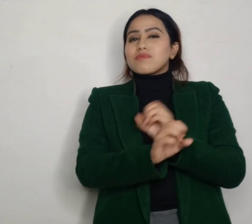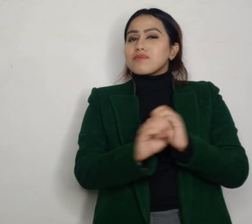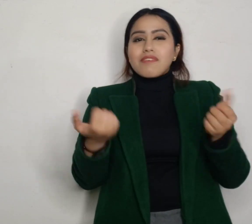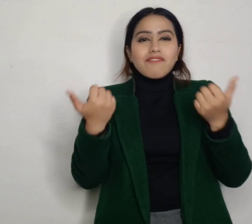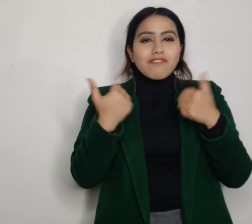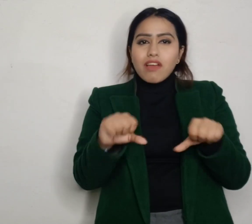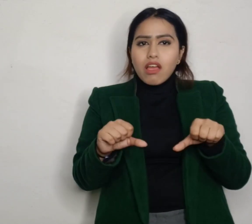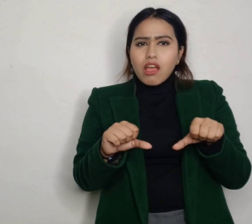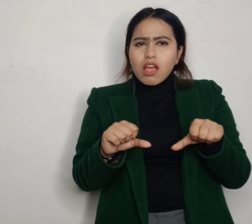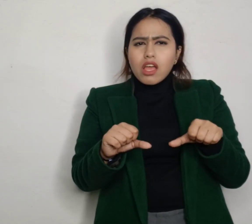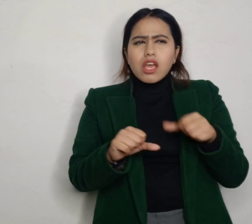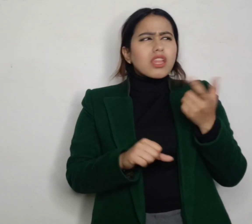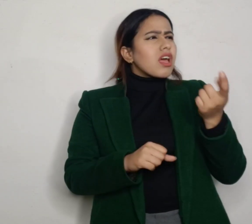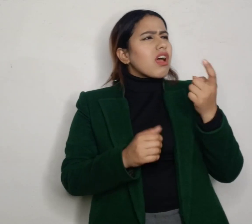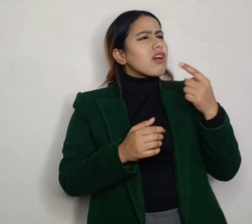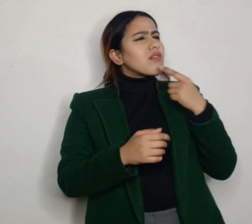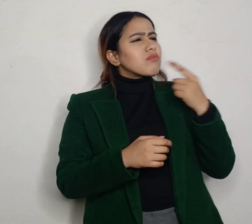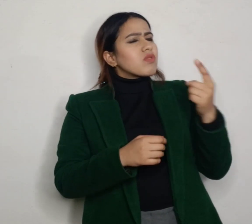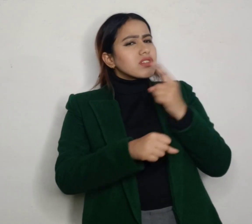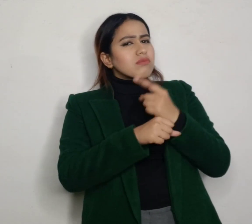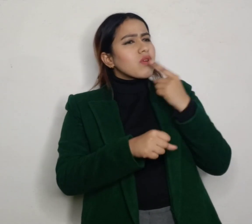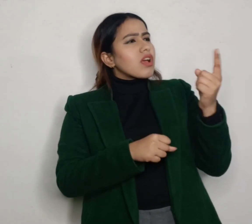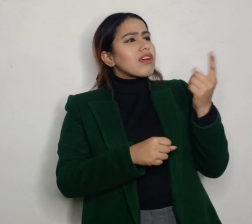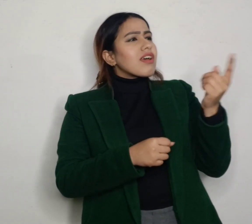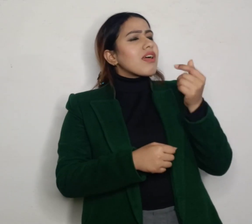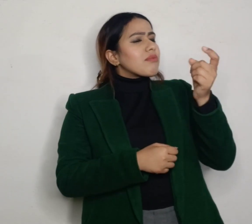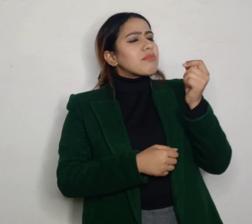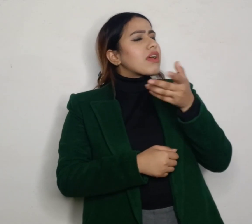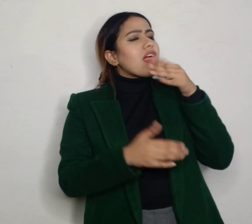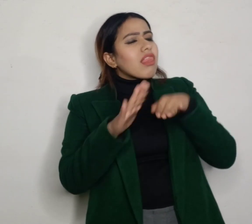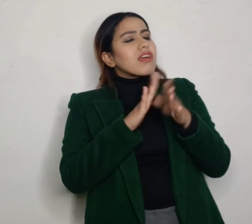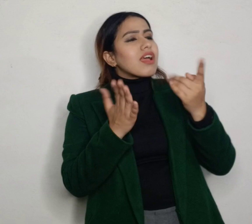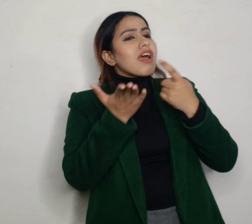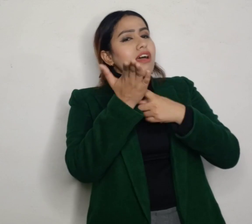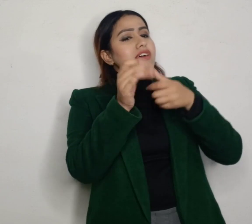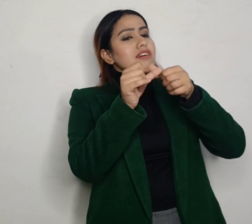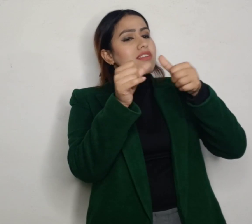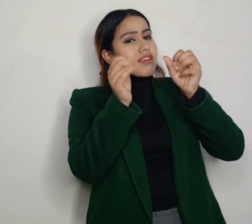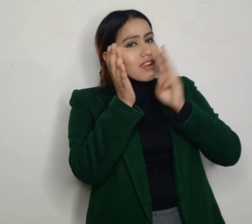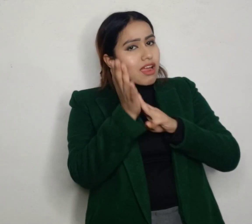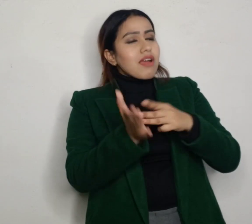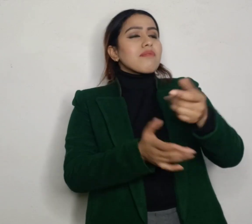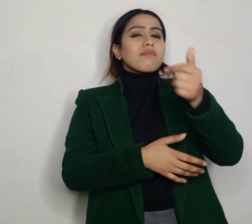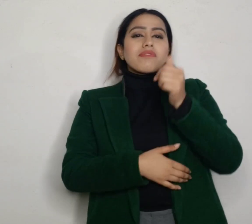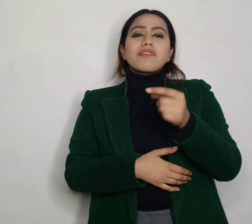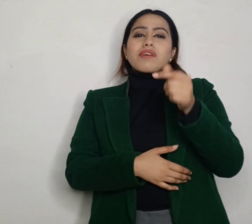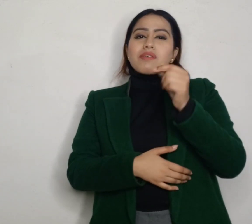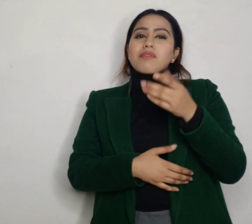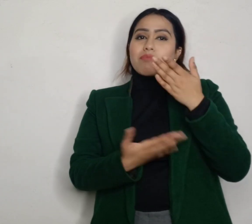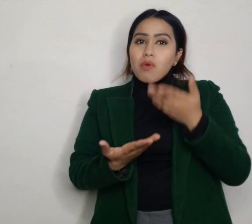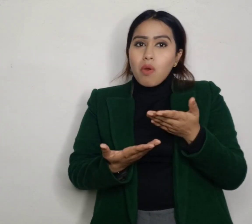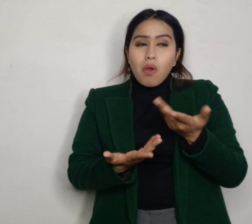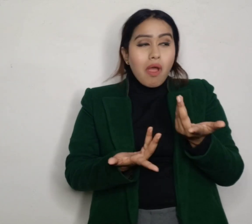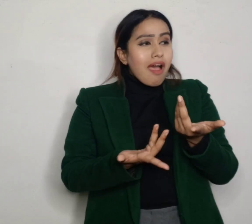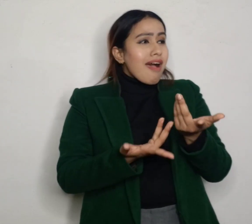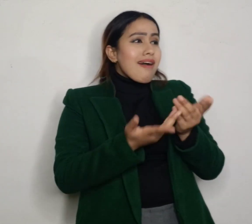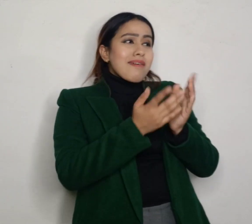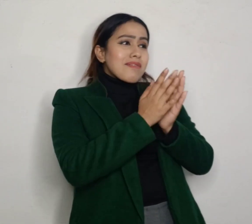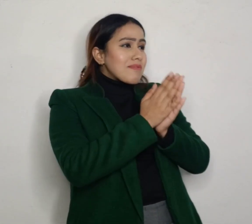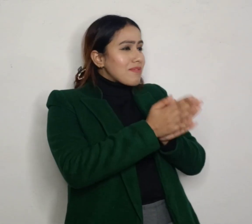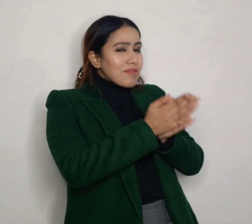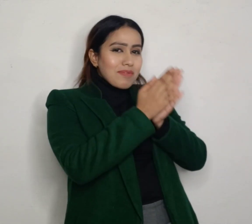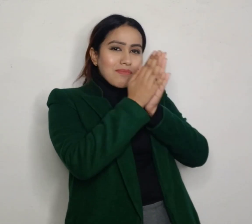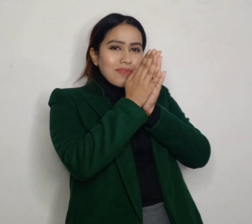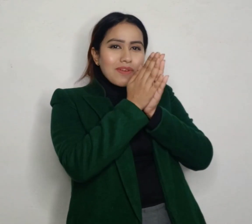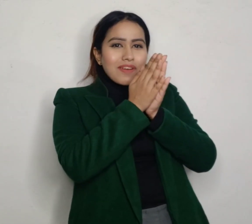रहा। गुरु वशिष्ठ जी ने पूछा मंत्र क्या है, तो राम जी ने कहा वो राम राम जप रहे हैं। गुरु वशिष्ठ जी ने